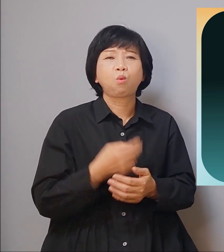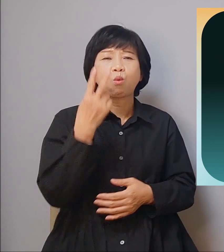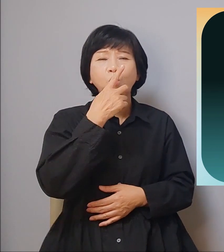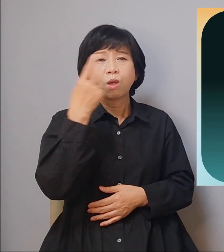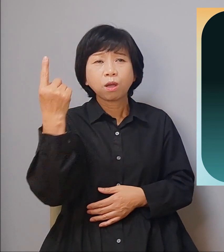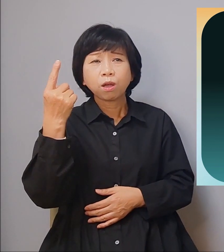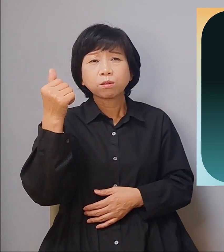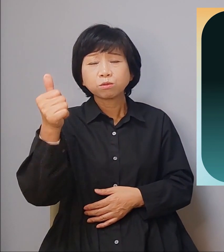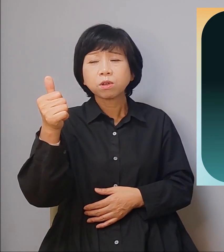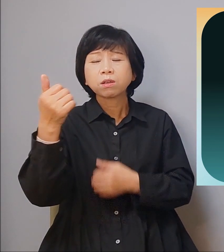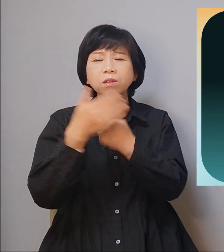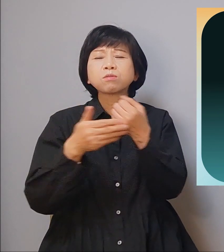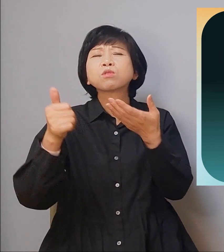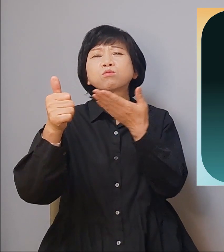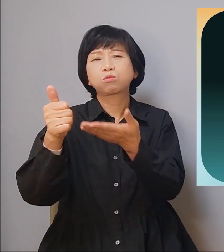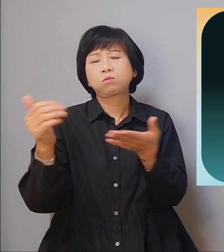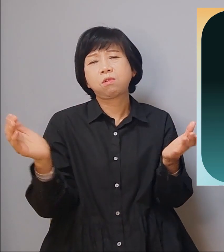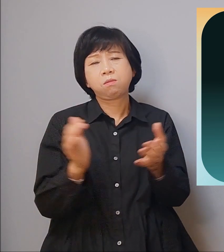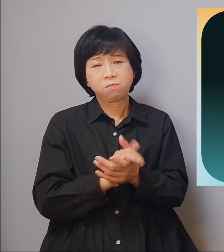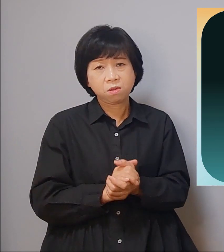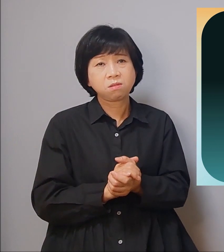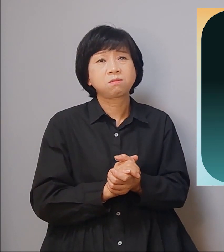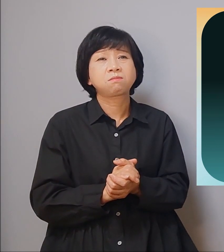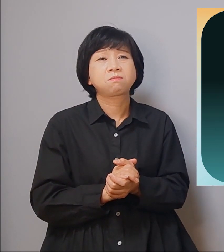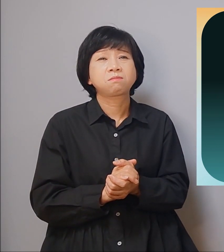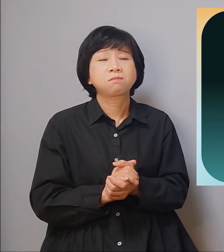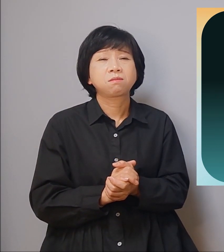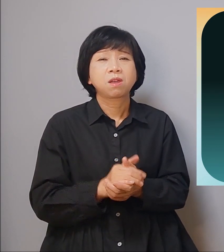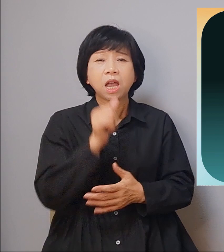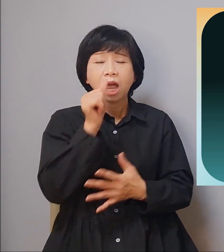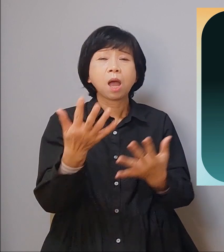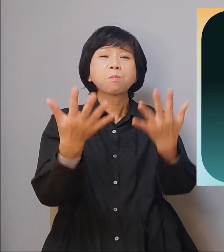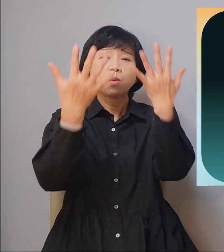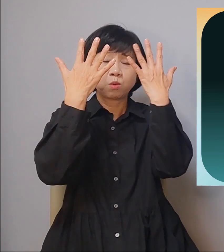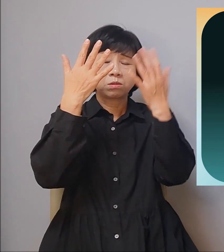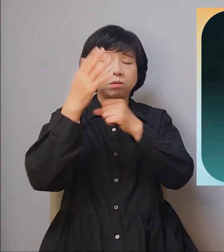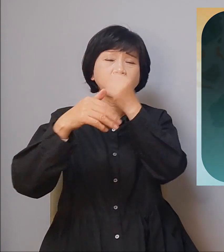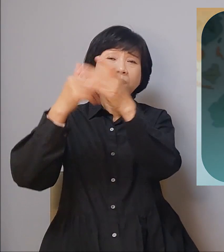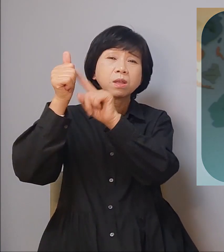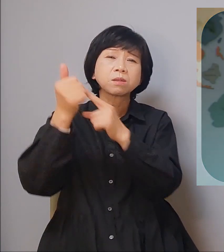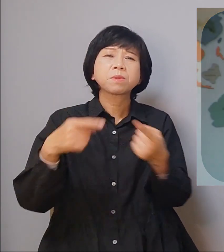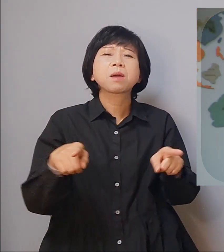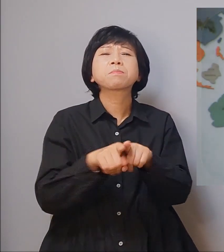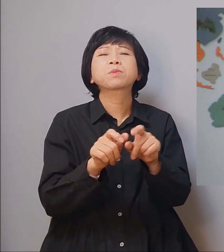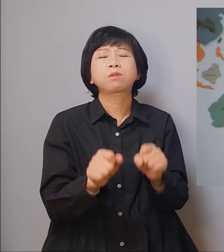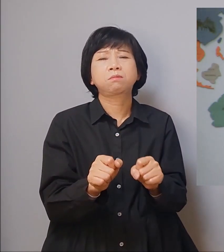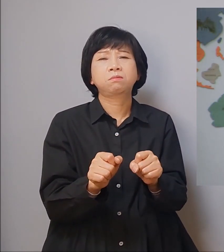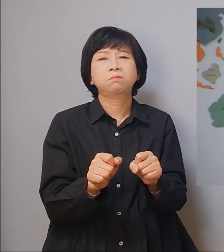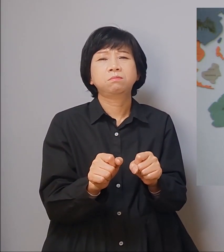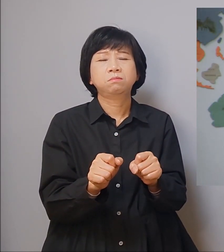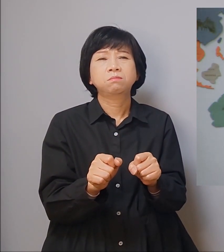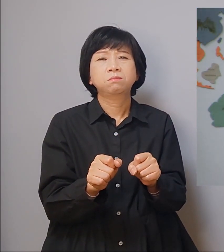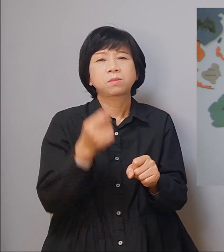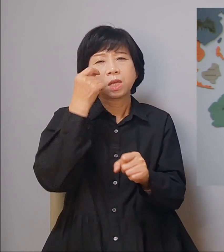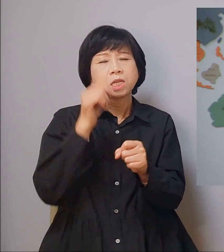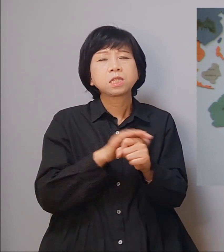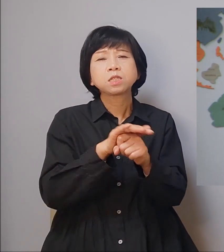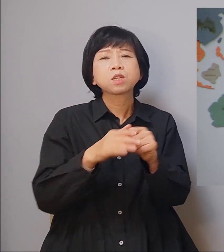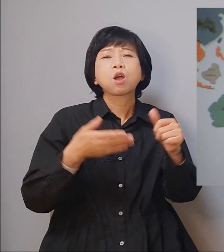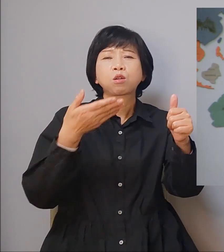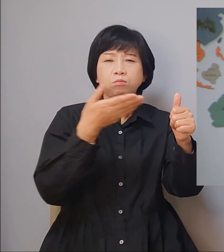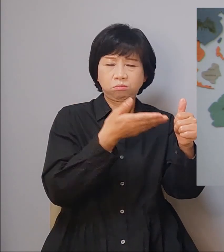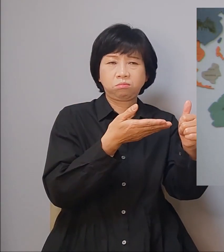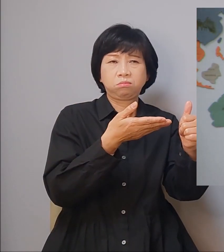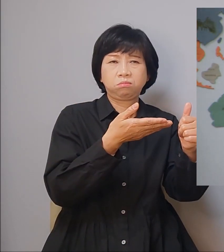은혜를 받게 하심에 아멘. 감옥에서조차도 하나님은 요셉과 함께 하셔서 인자를